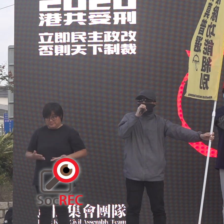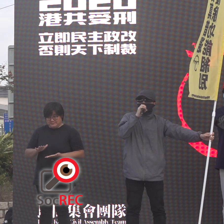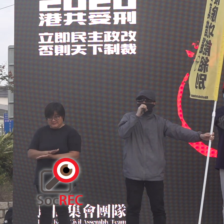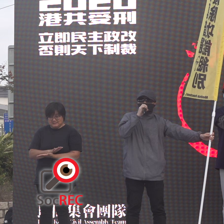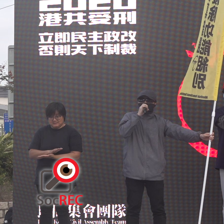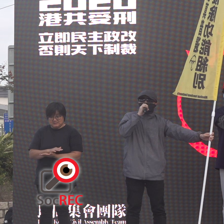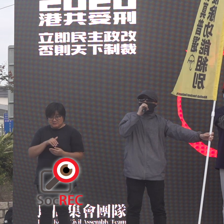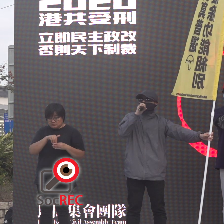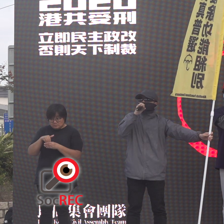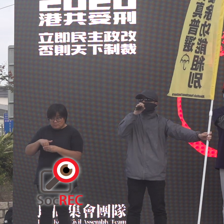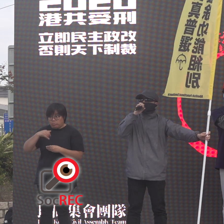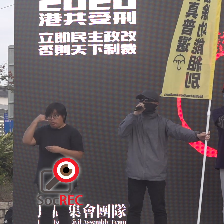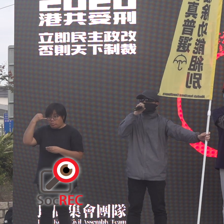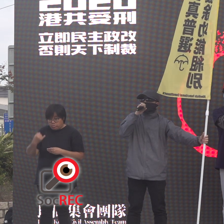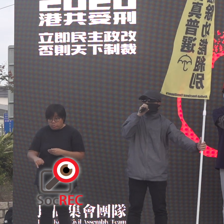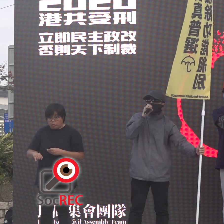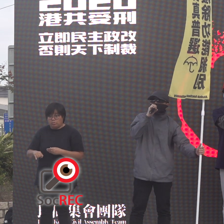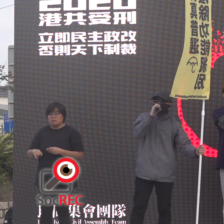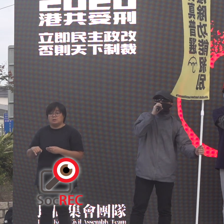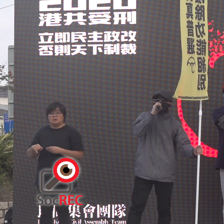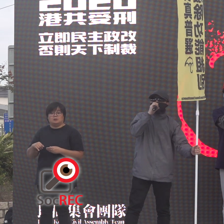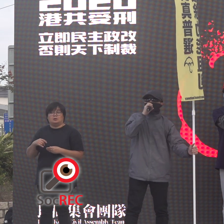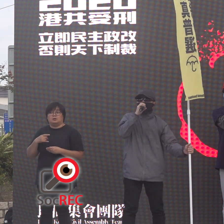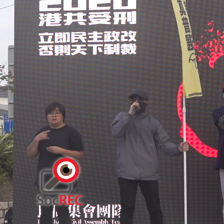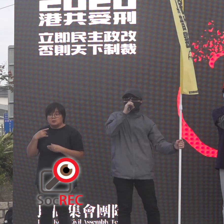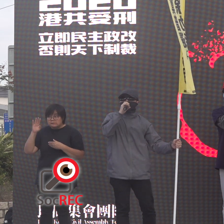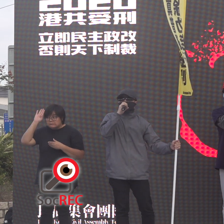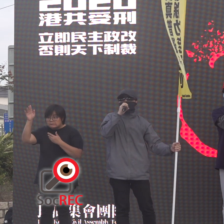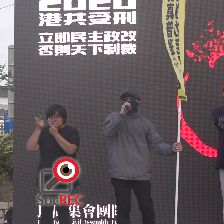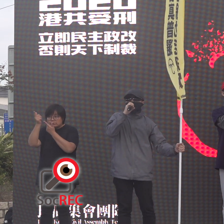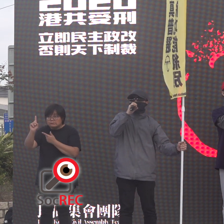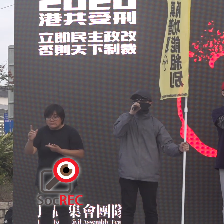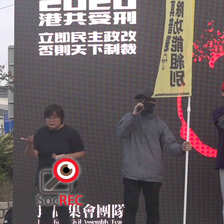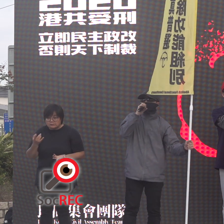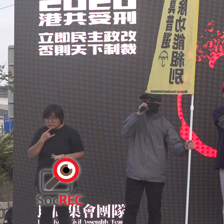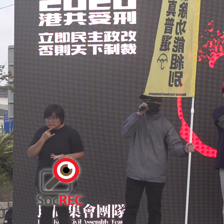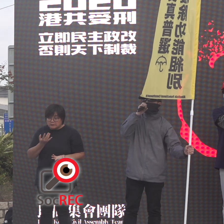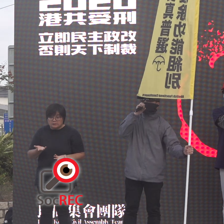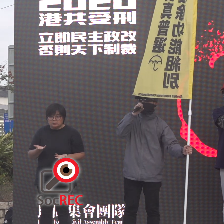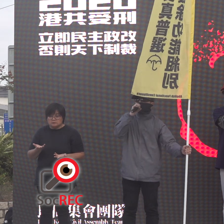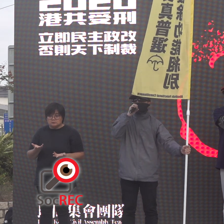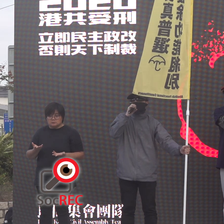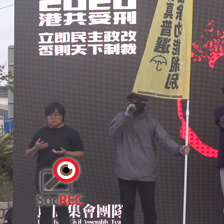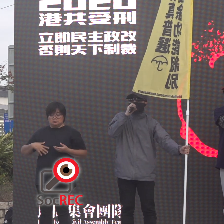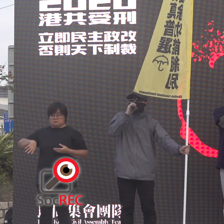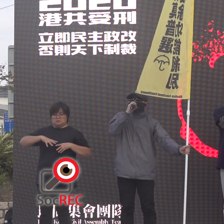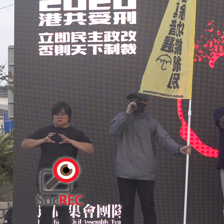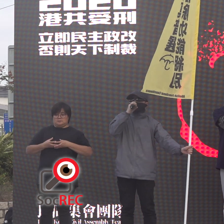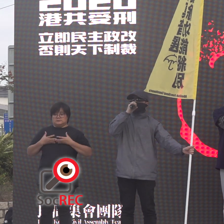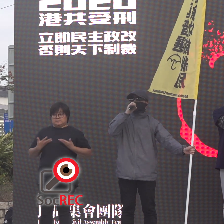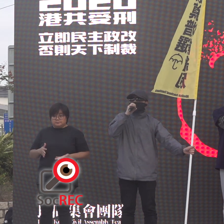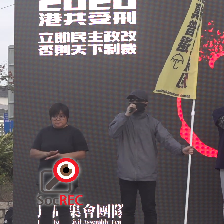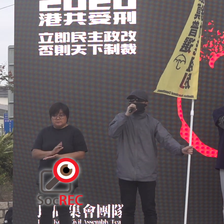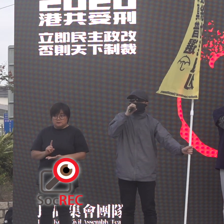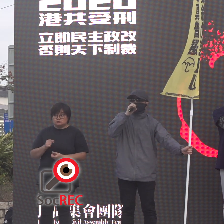辦啊？我可以跟大家說，我們香港自治行動，我們希望今年我們會推動香港人，如